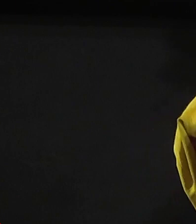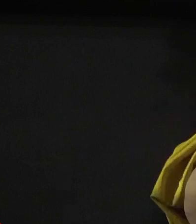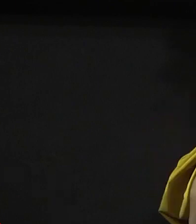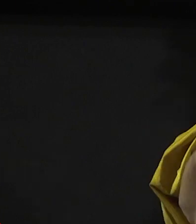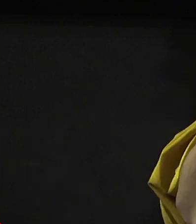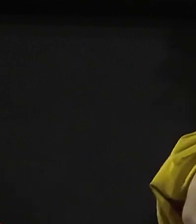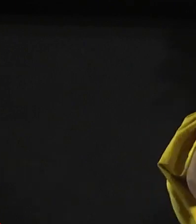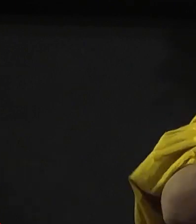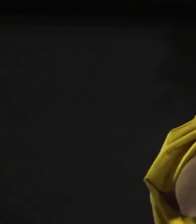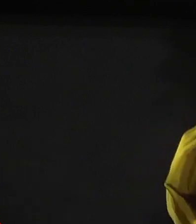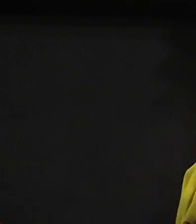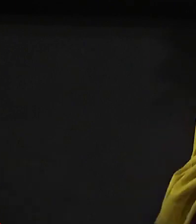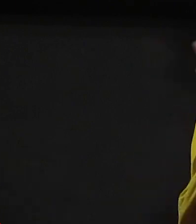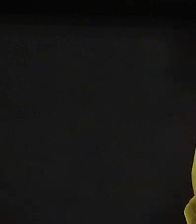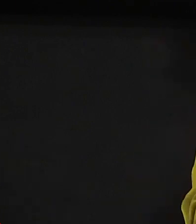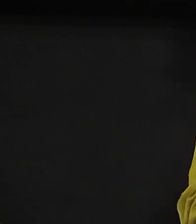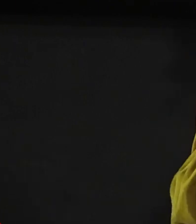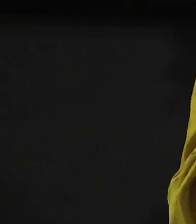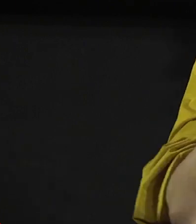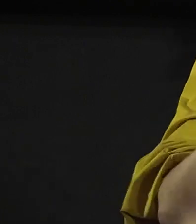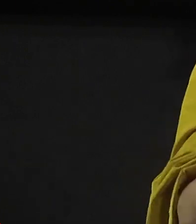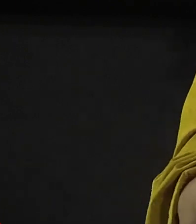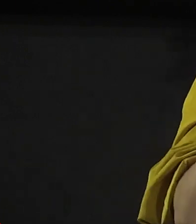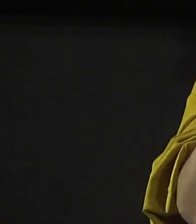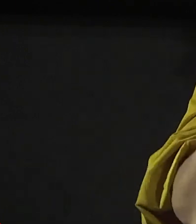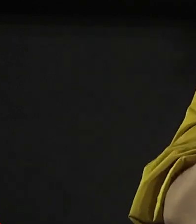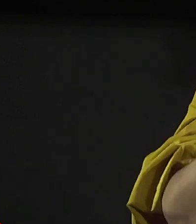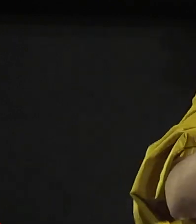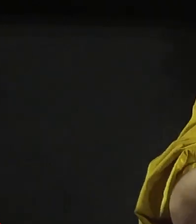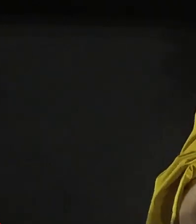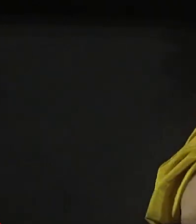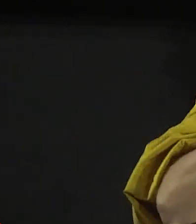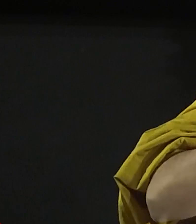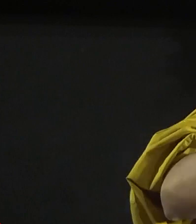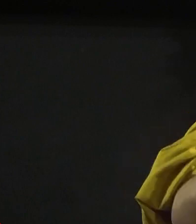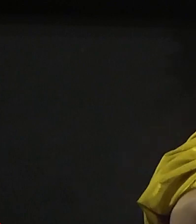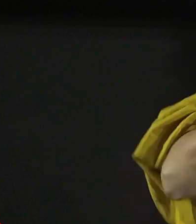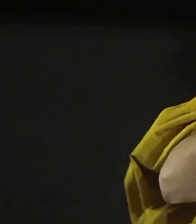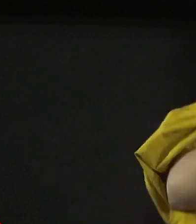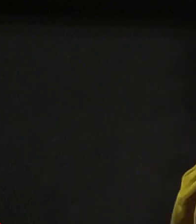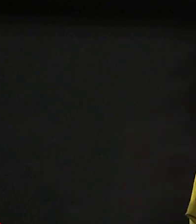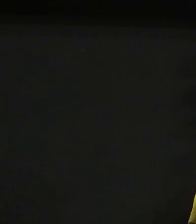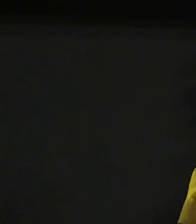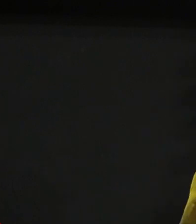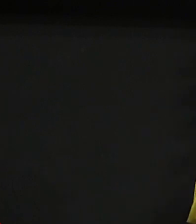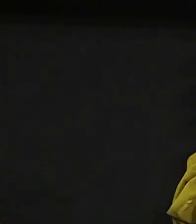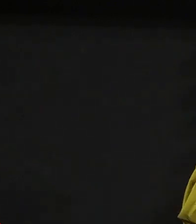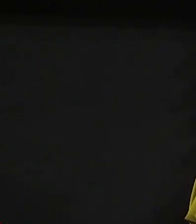vamos aquí a ciegas y me metí y en esa obra de teatro y a partir de ahí empecé y empecé y me salió un